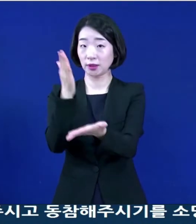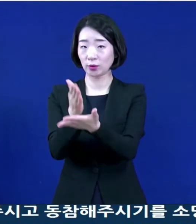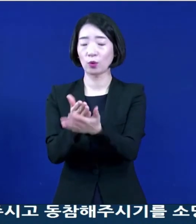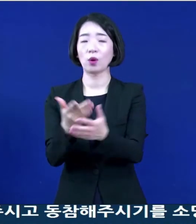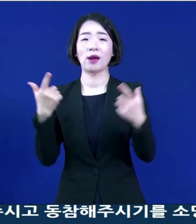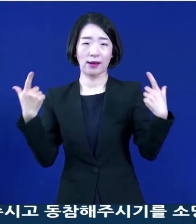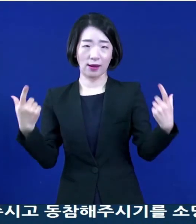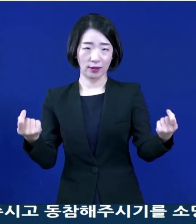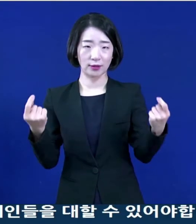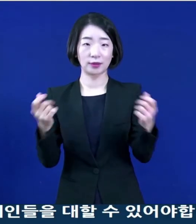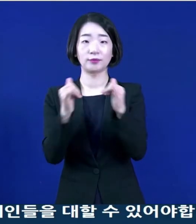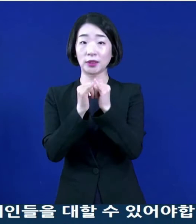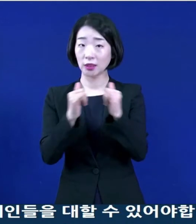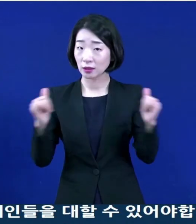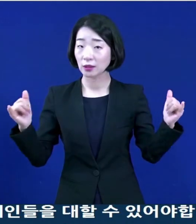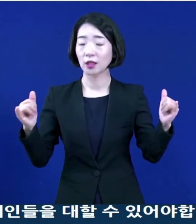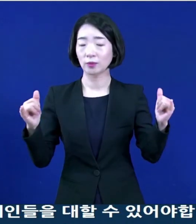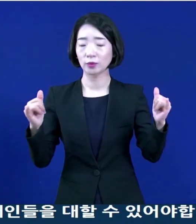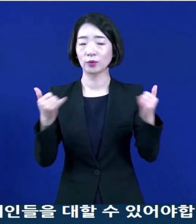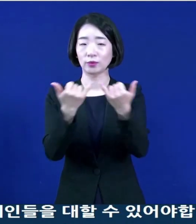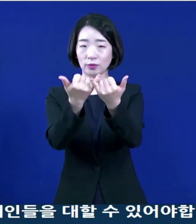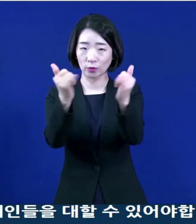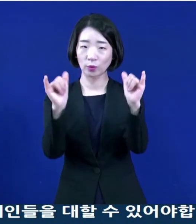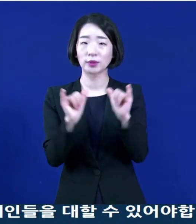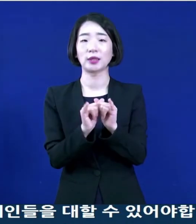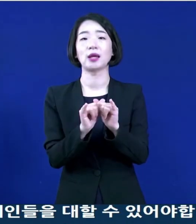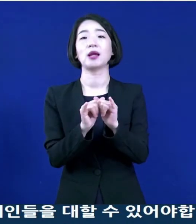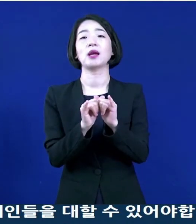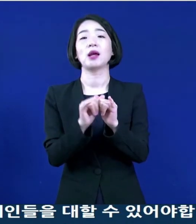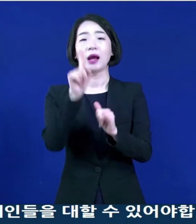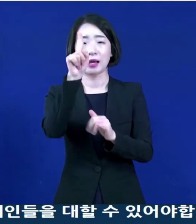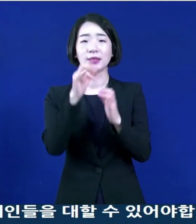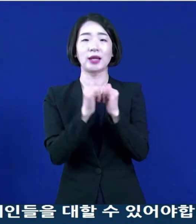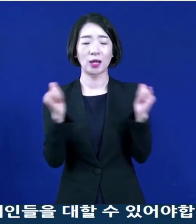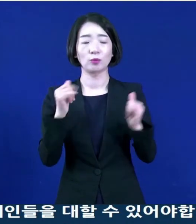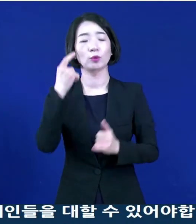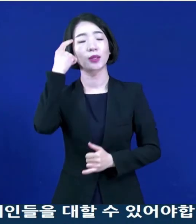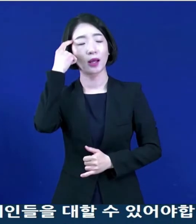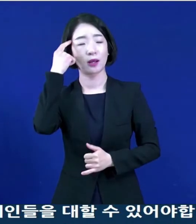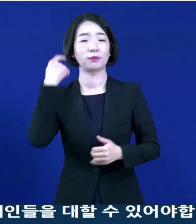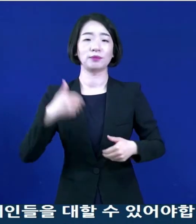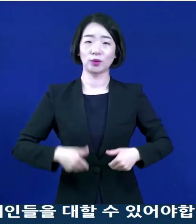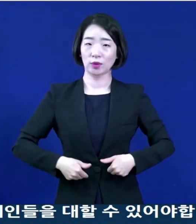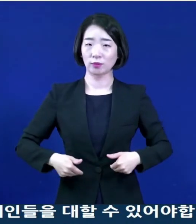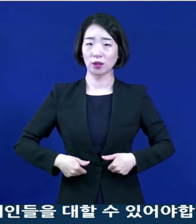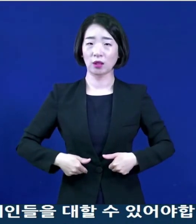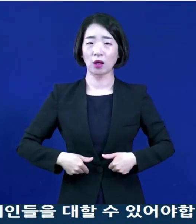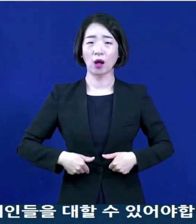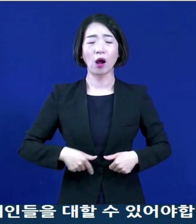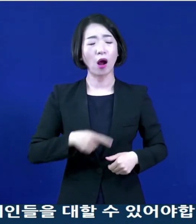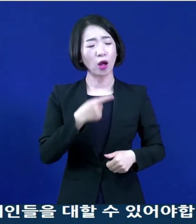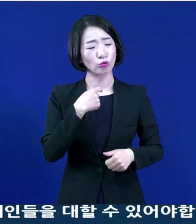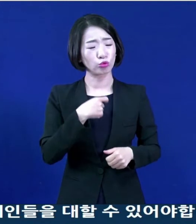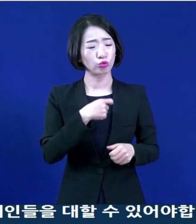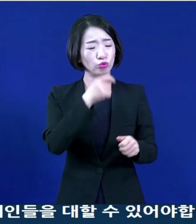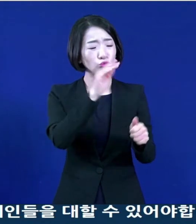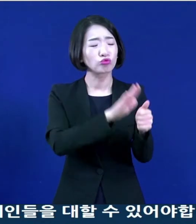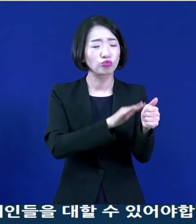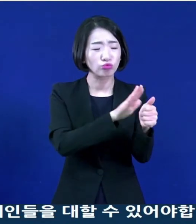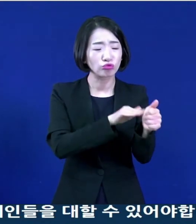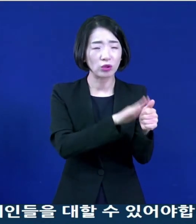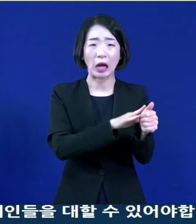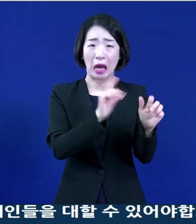공동체의 동등한 일원이라는 사실을 우리가 잘 기억해야 됩니다. 동정이 아니라 긍휼로 대해야